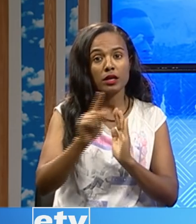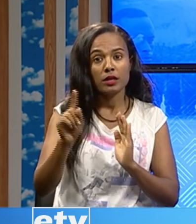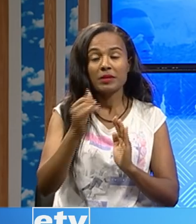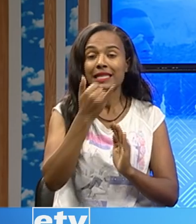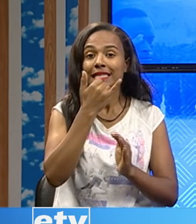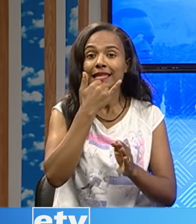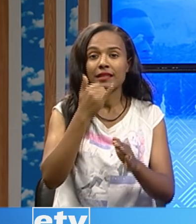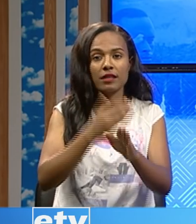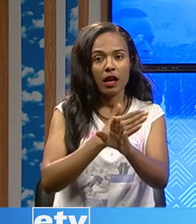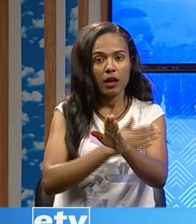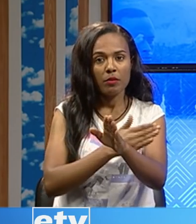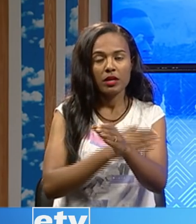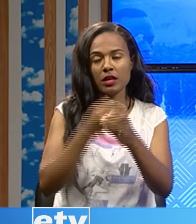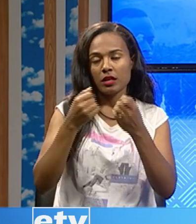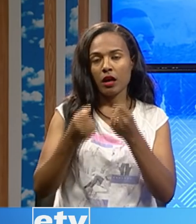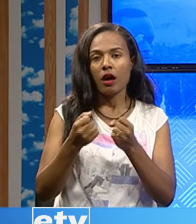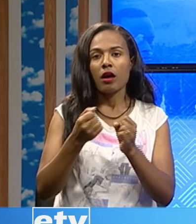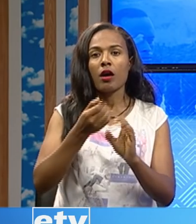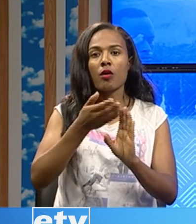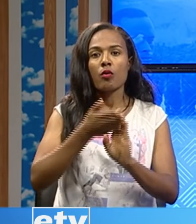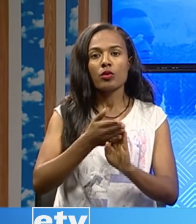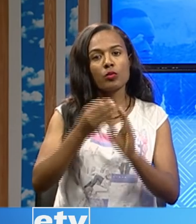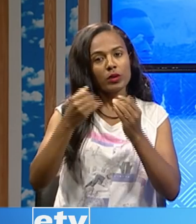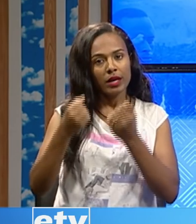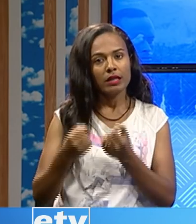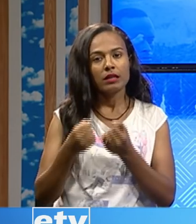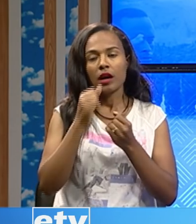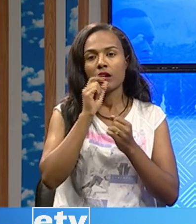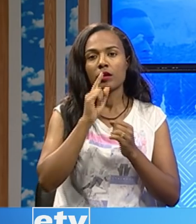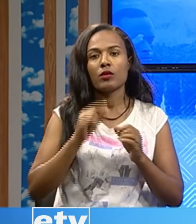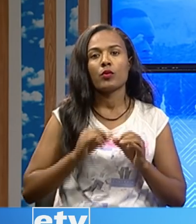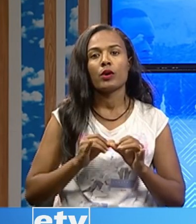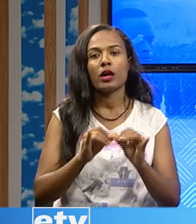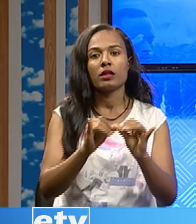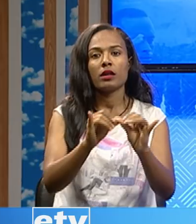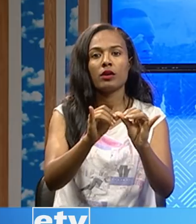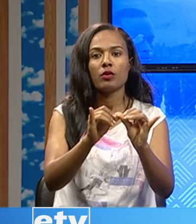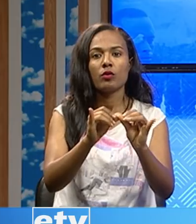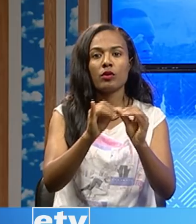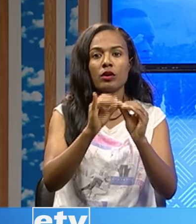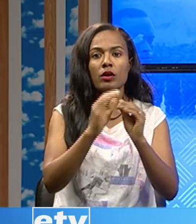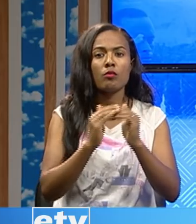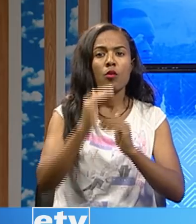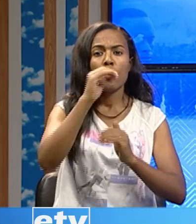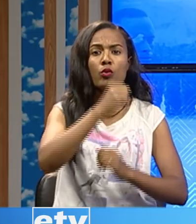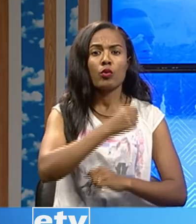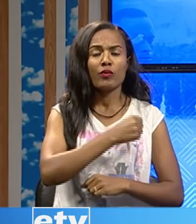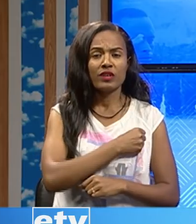ይያረምን ጠንካራ ጎን ደግሞ ይያጠናክርን ይሄን ነው ሞር ኮንፊደንስ።